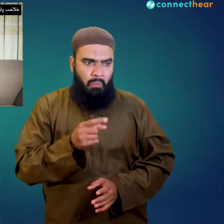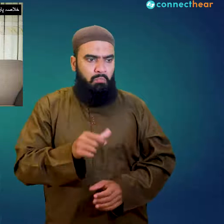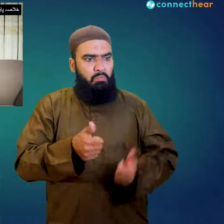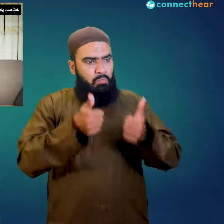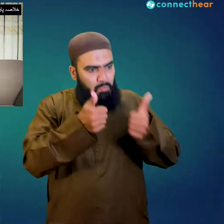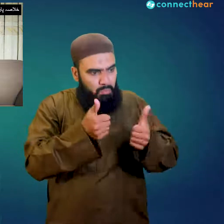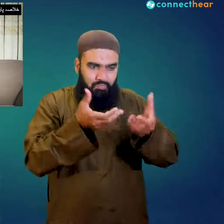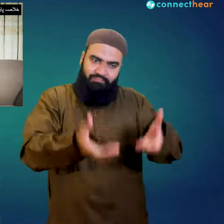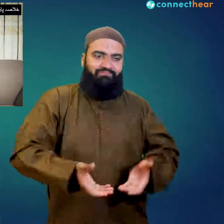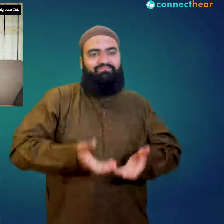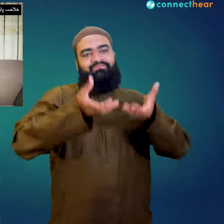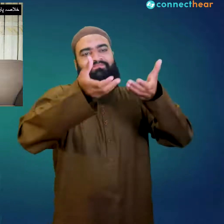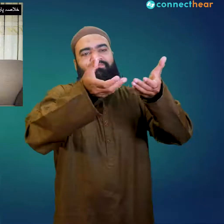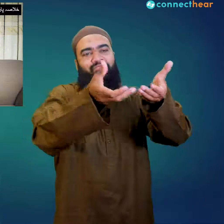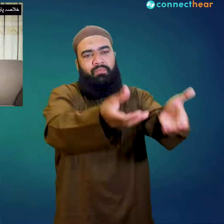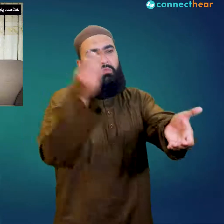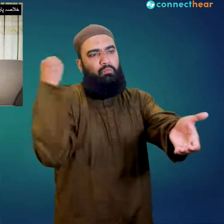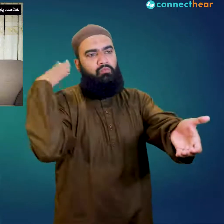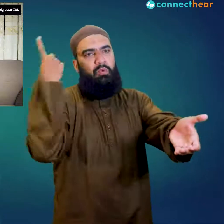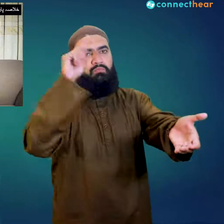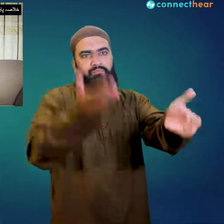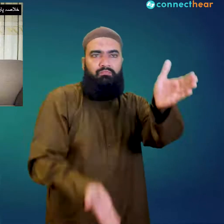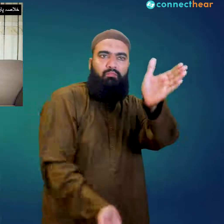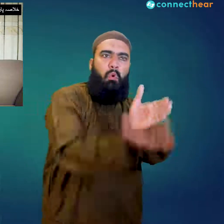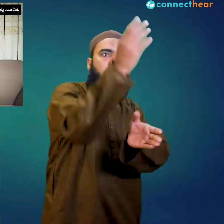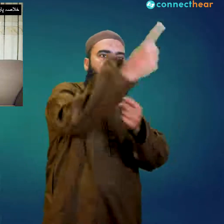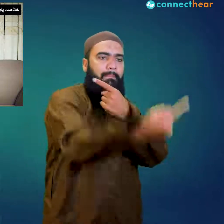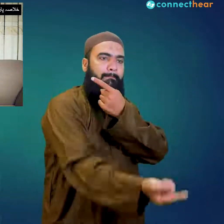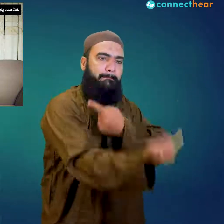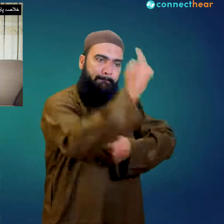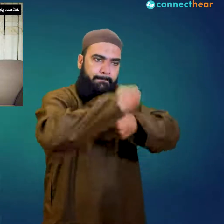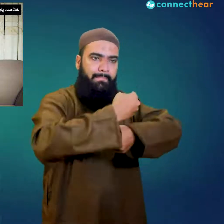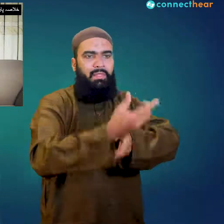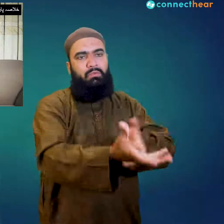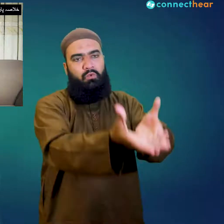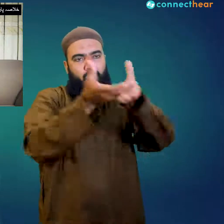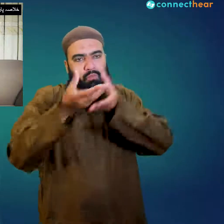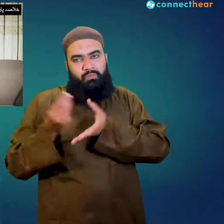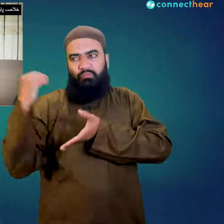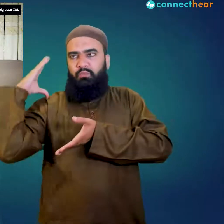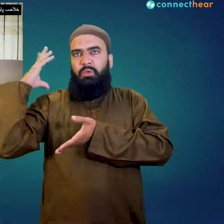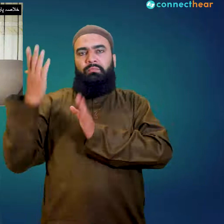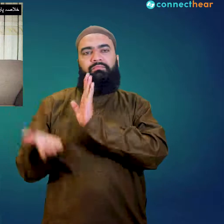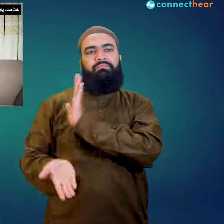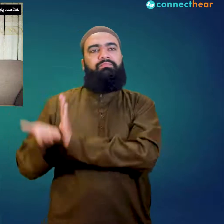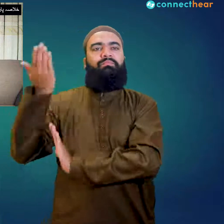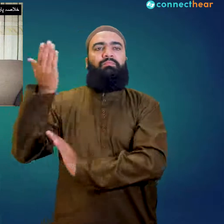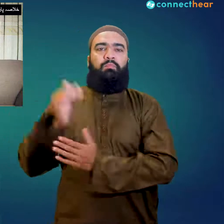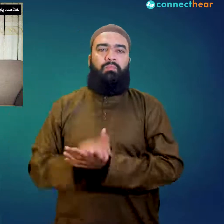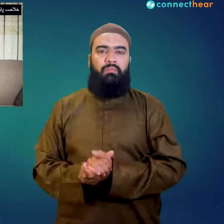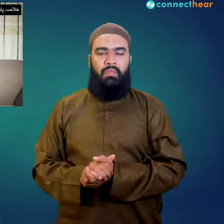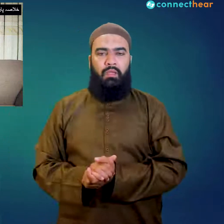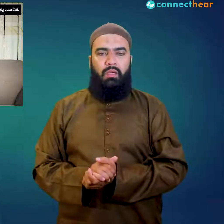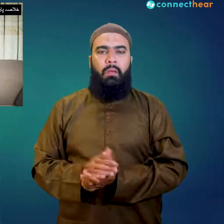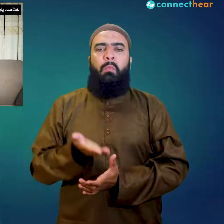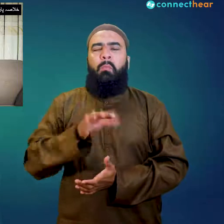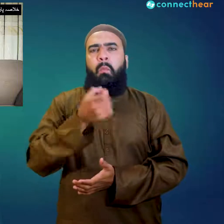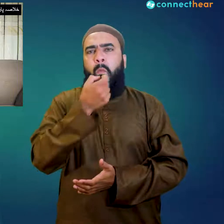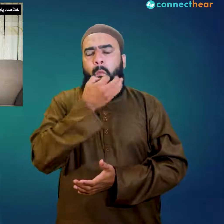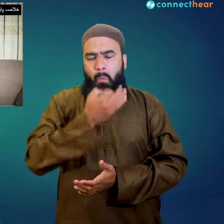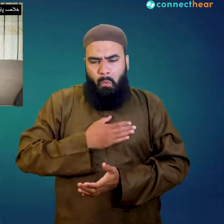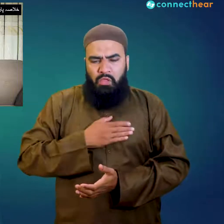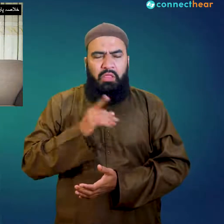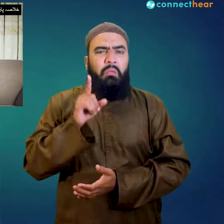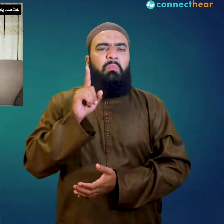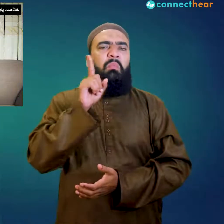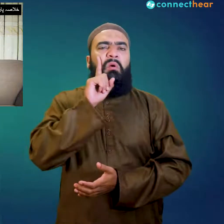اطاعت، فرما برداری بھی اسی کا نام ہے کہ اللہ رب العزت کی راہ میں اللہ